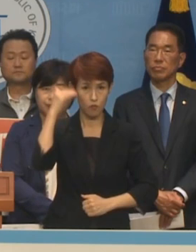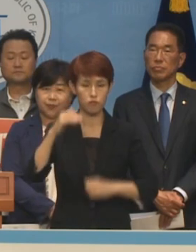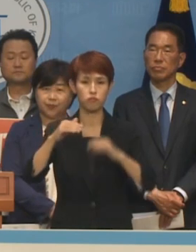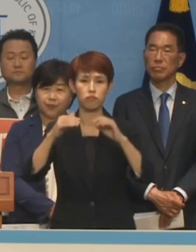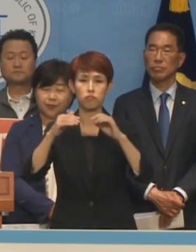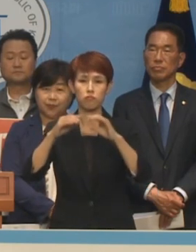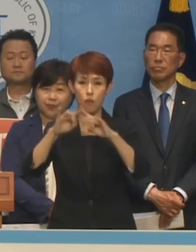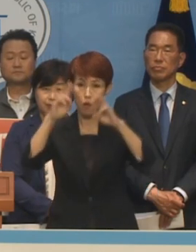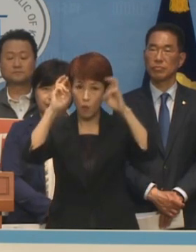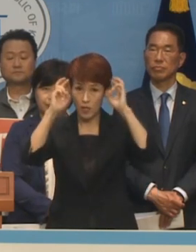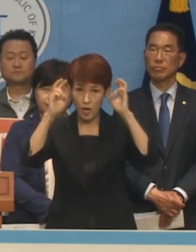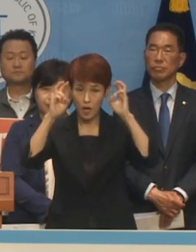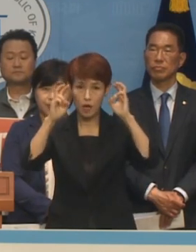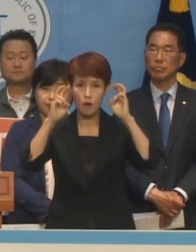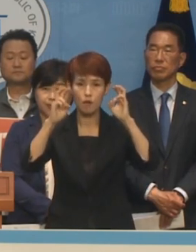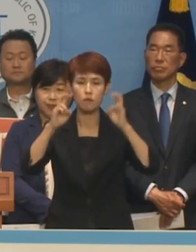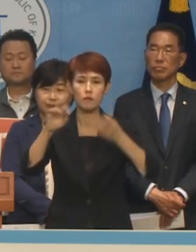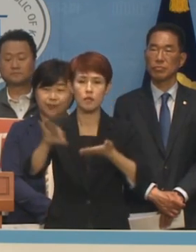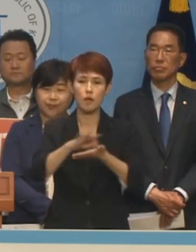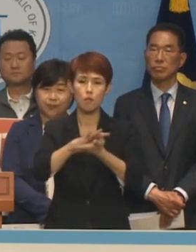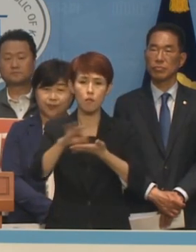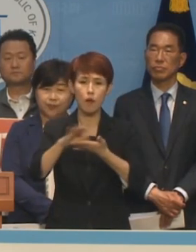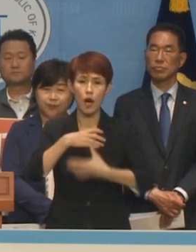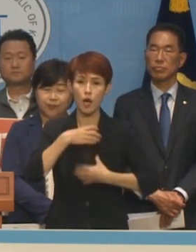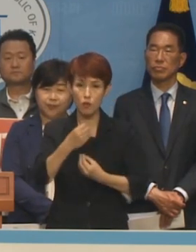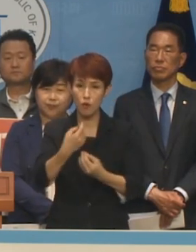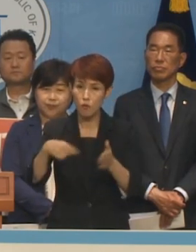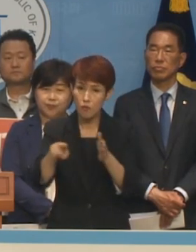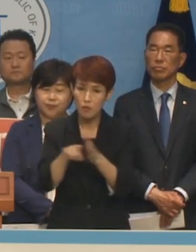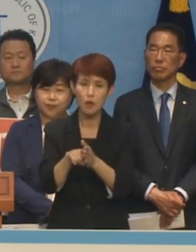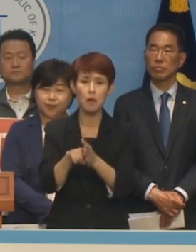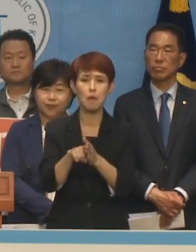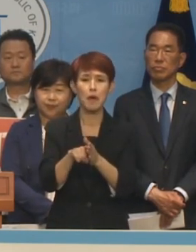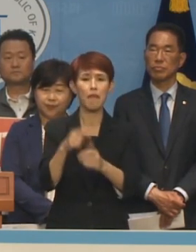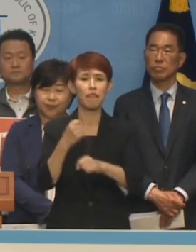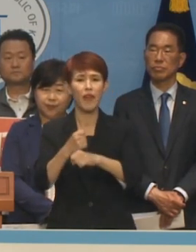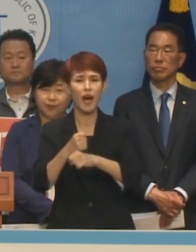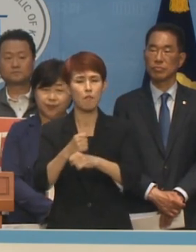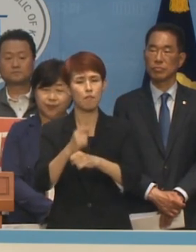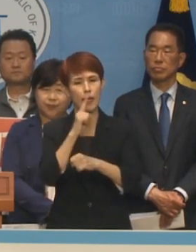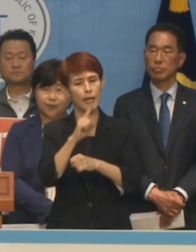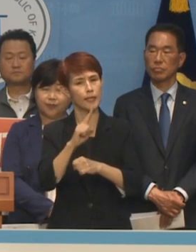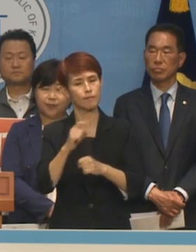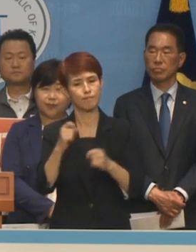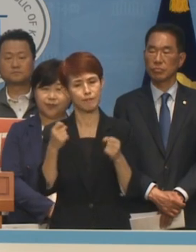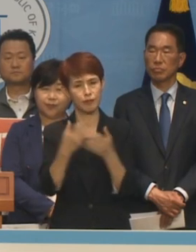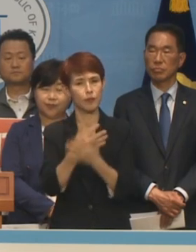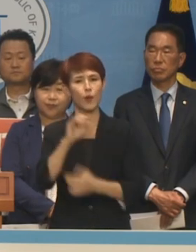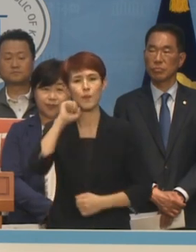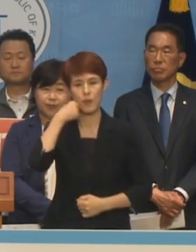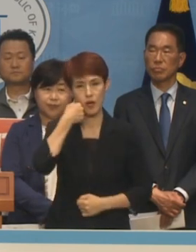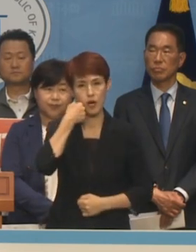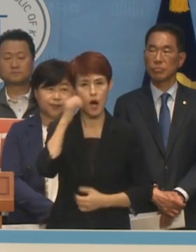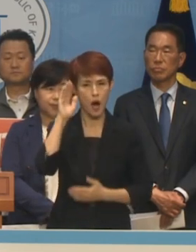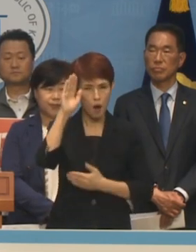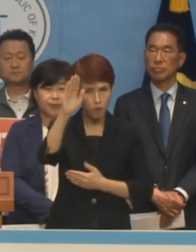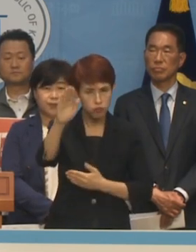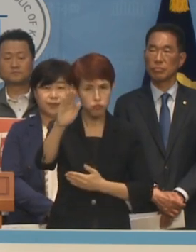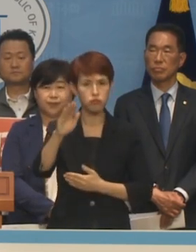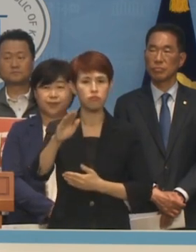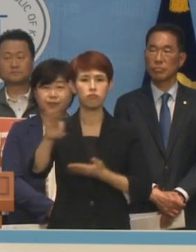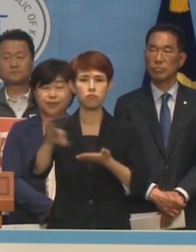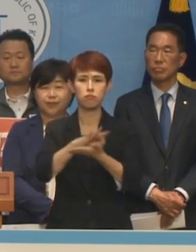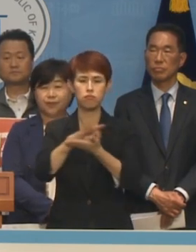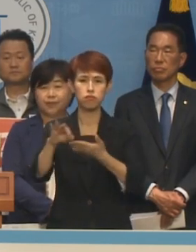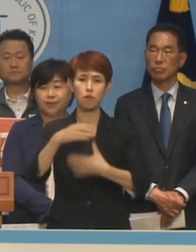재무 건전성 개선을 위한 행위로 포장될 수 없으며 오히려 중장기적 재무 건전성에